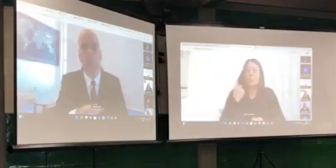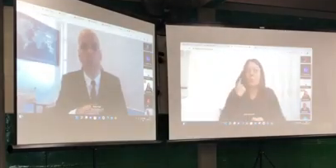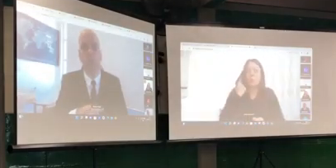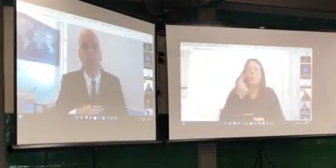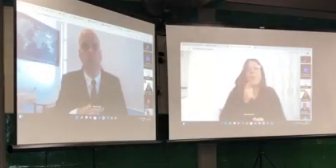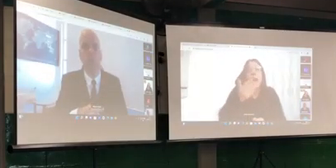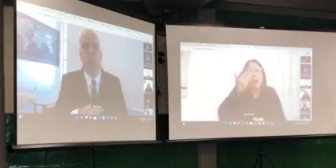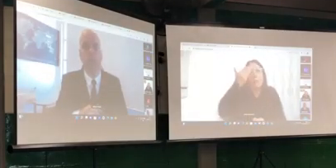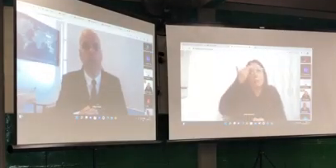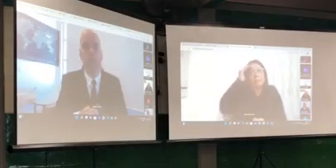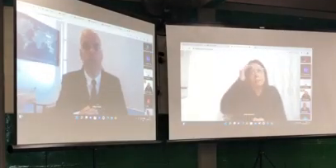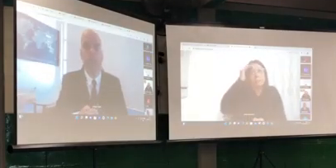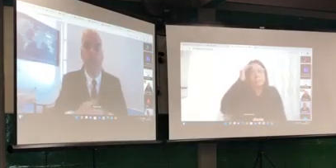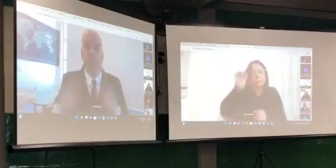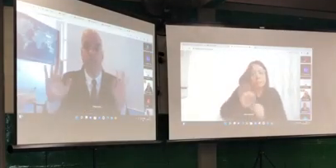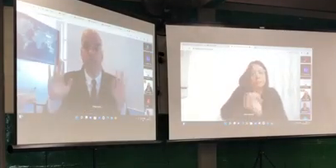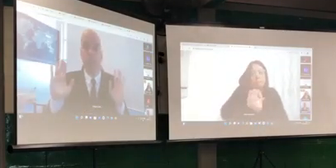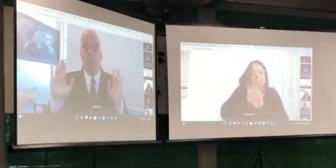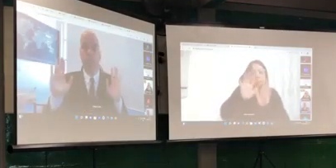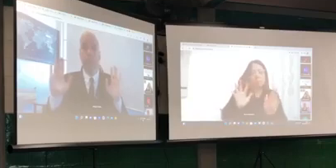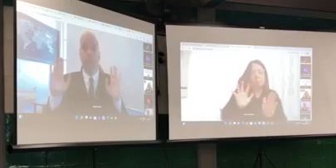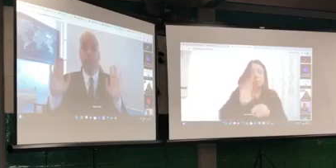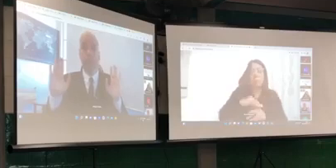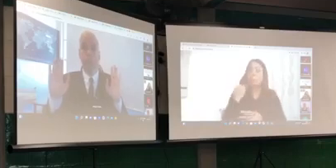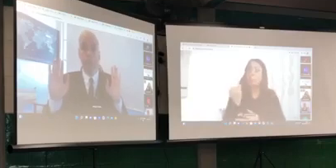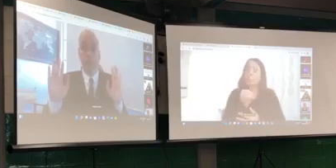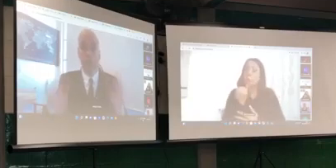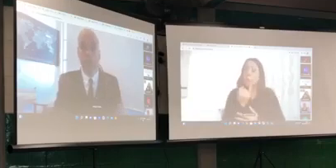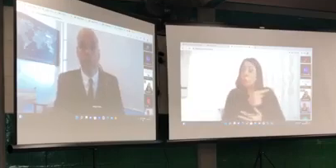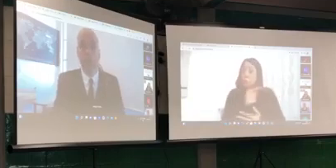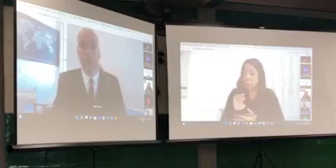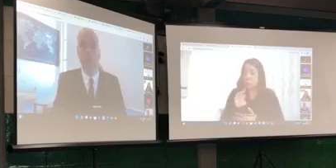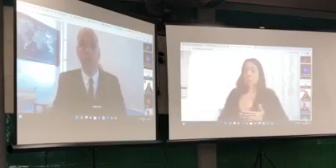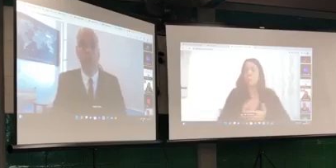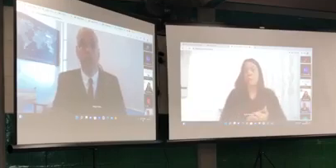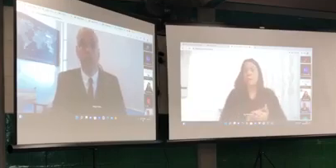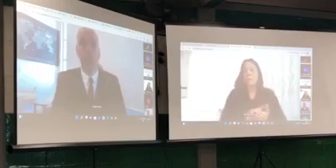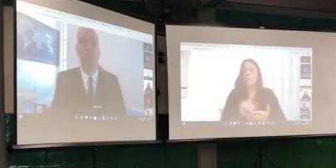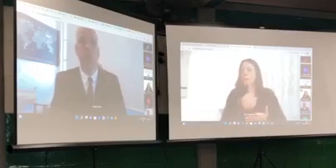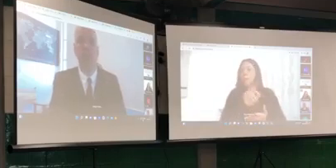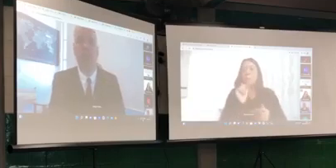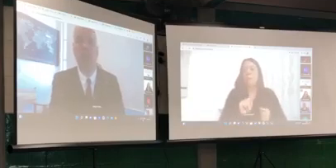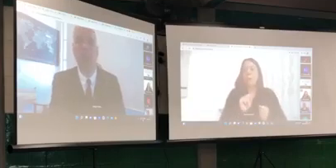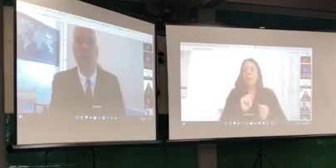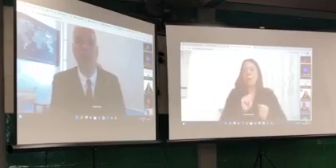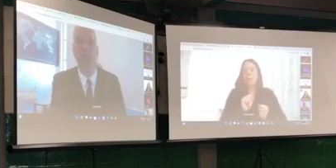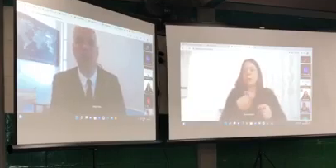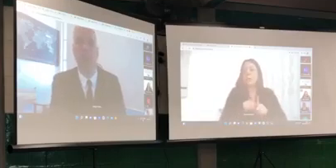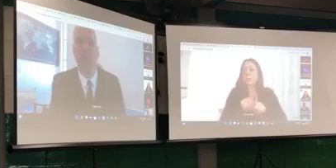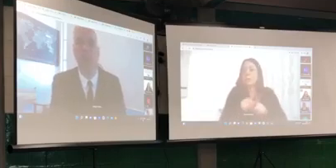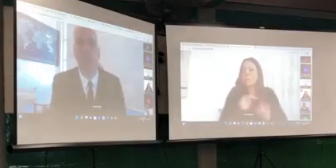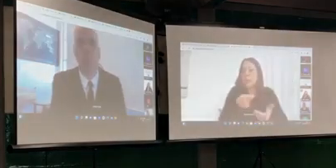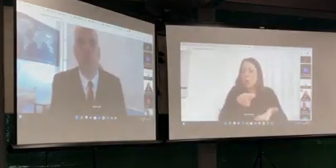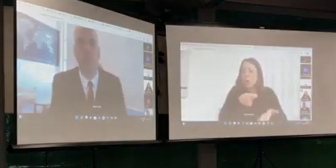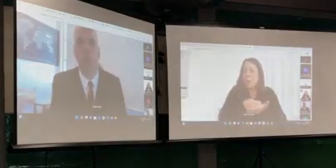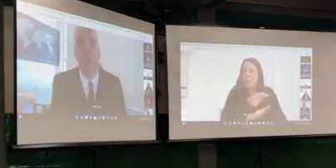consiga. E o mais importante disso tudo é que não pode se cobrar nada. Né? Isso é de